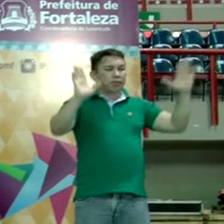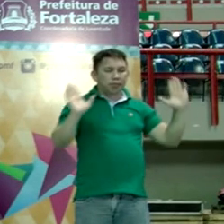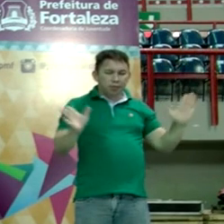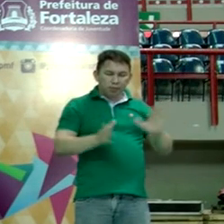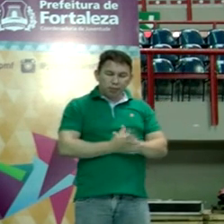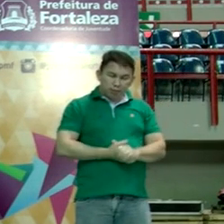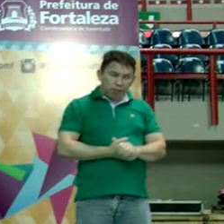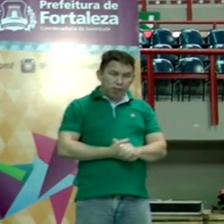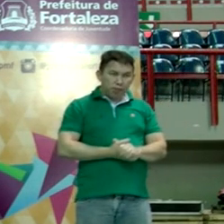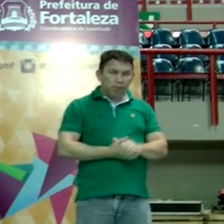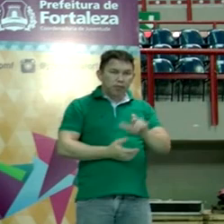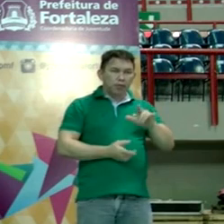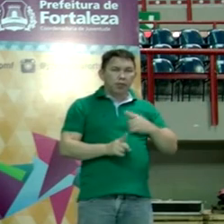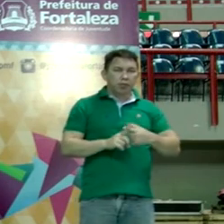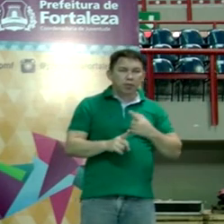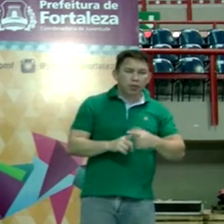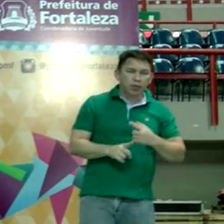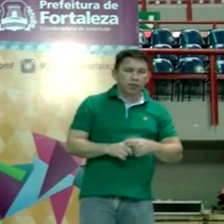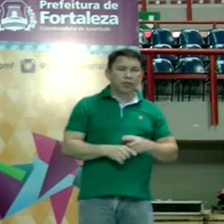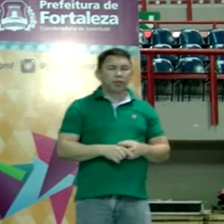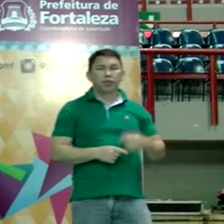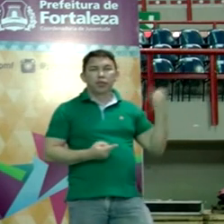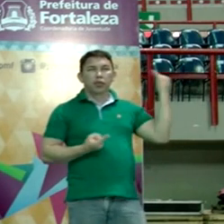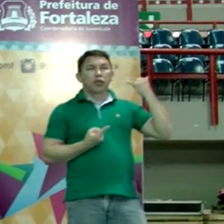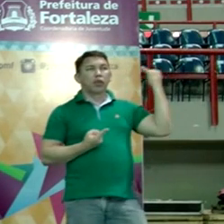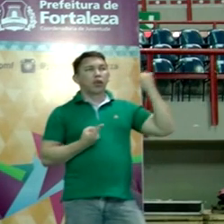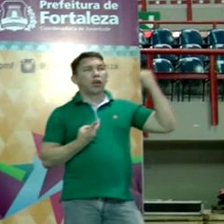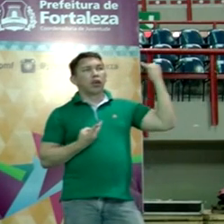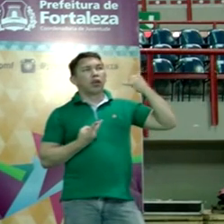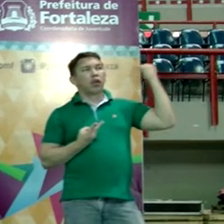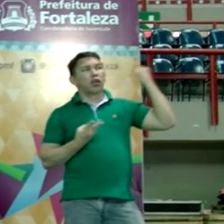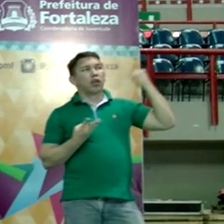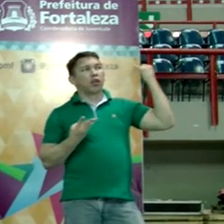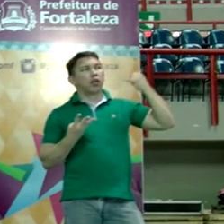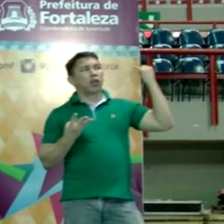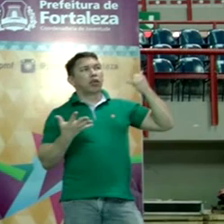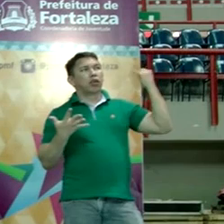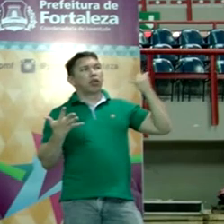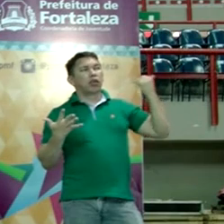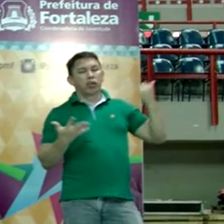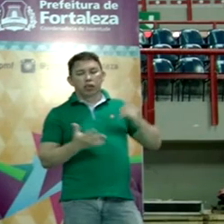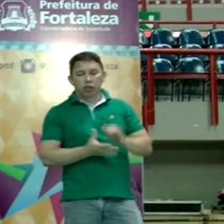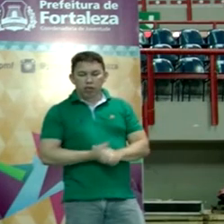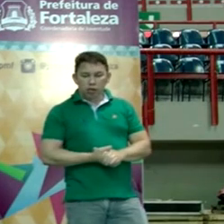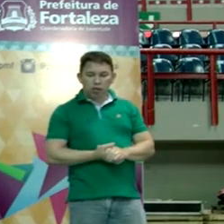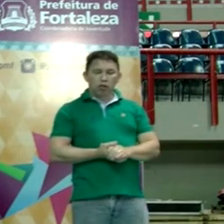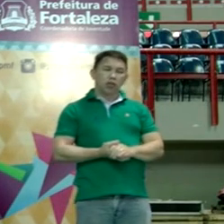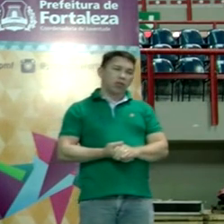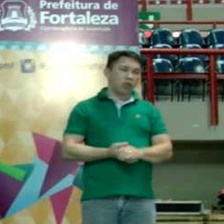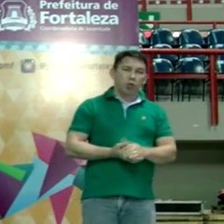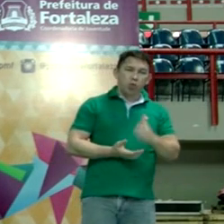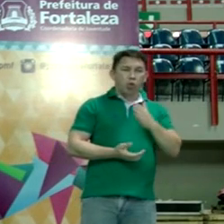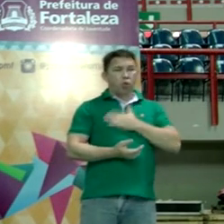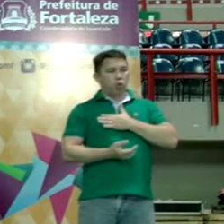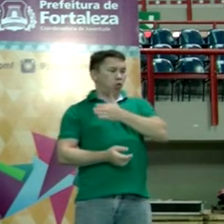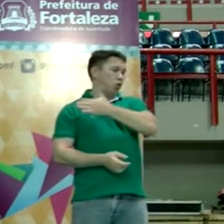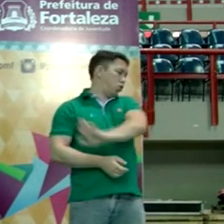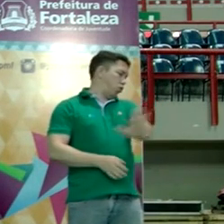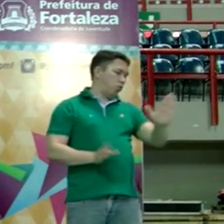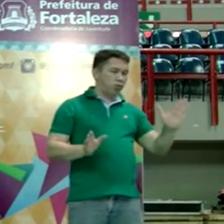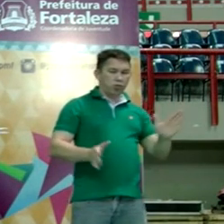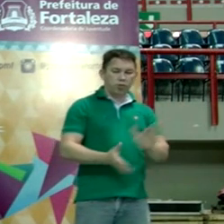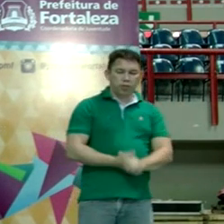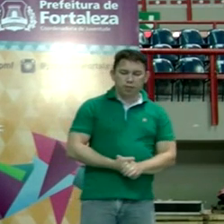ouvir. Escuta, escuta, escuta, escuta. Ou gostar ou odiar, né? Também quando faz o pé, tu muda de rádio logo. Pronto.